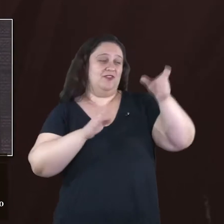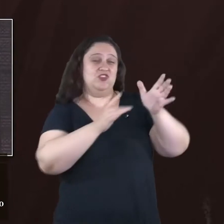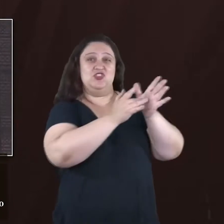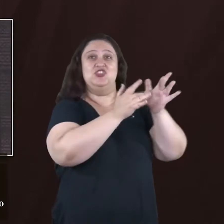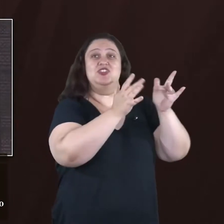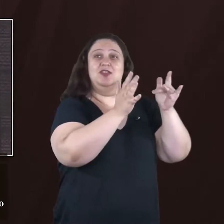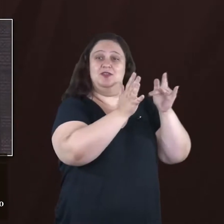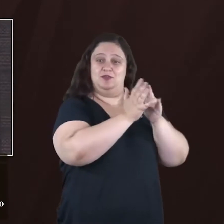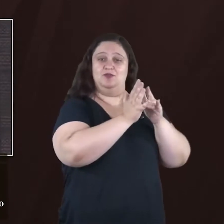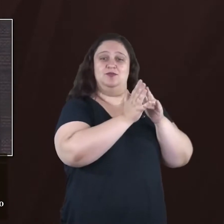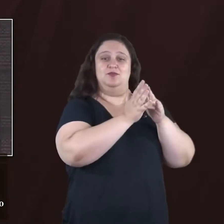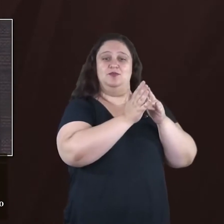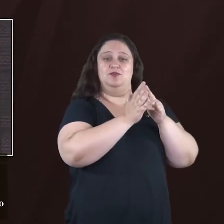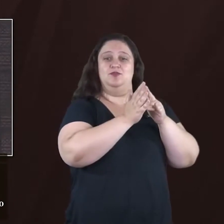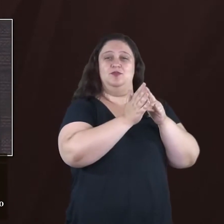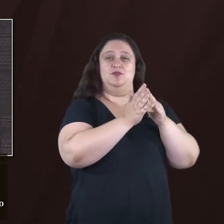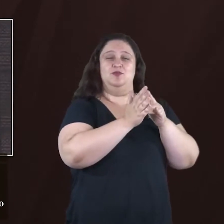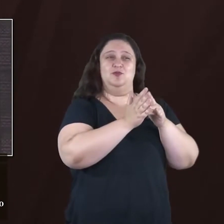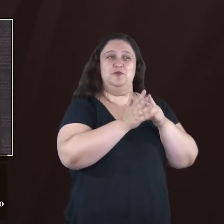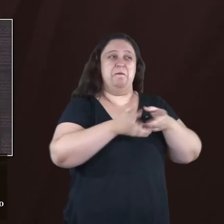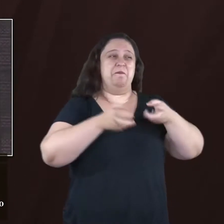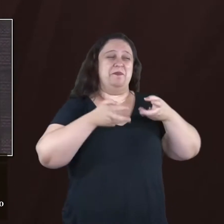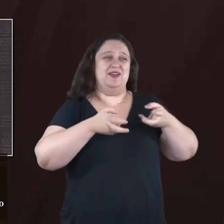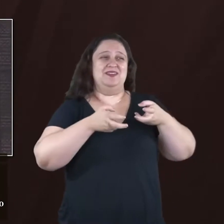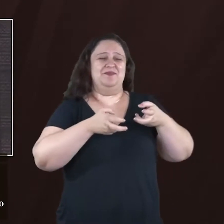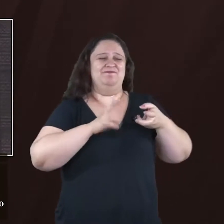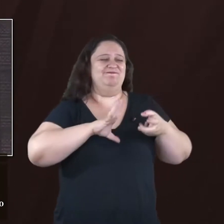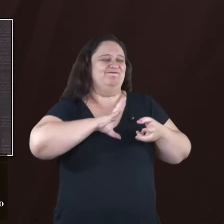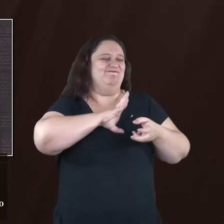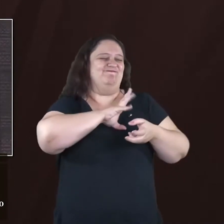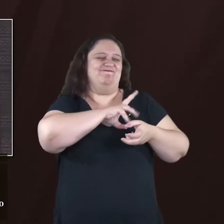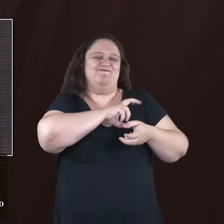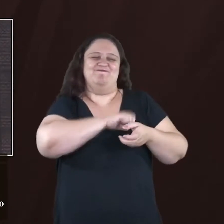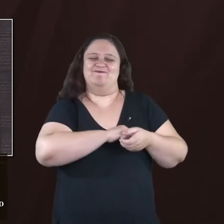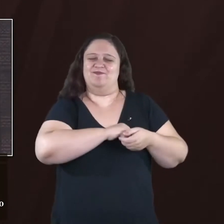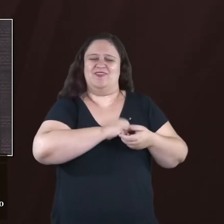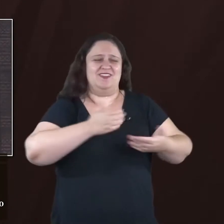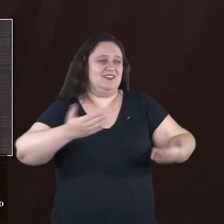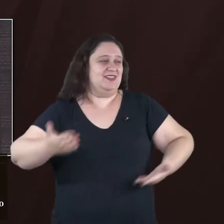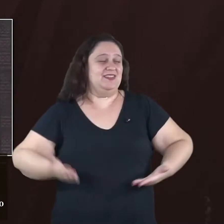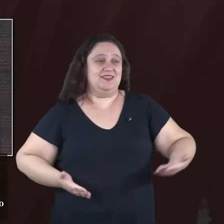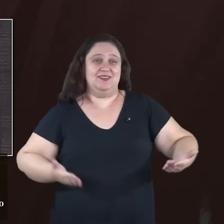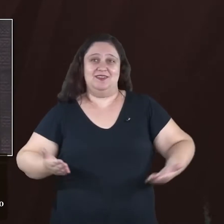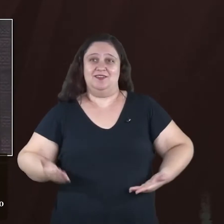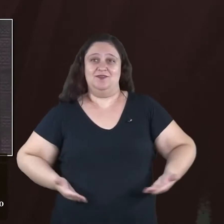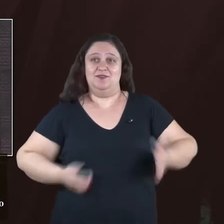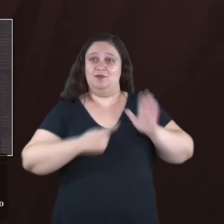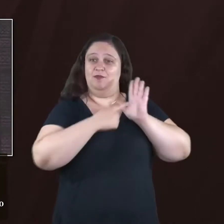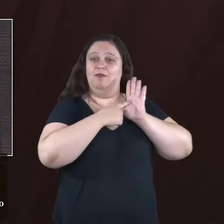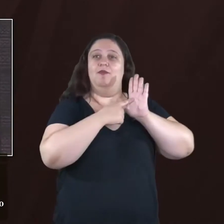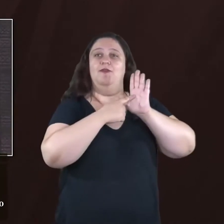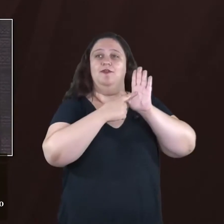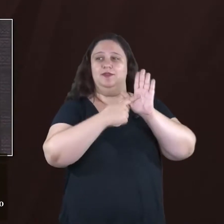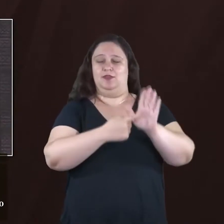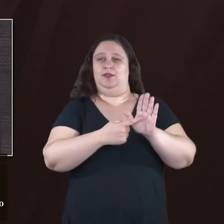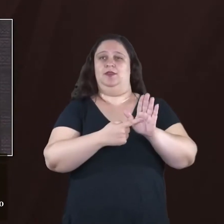a sua completa longanimidade, e servisse eu de modelo